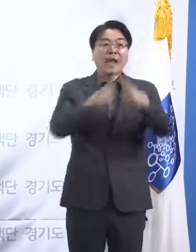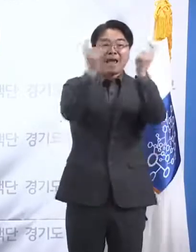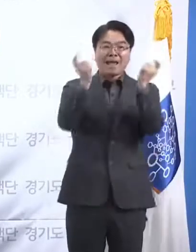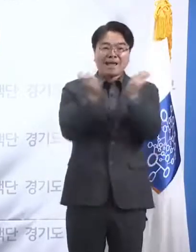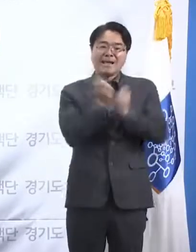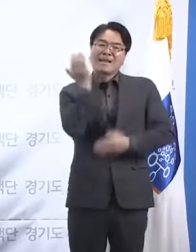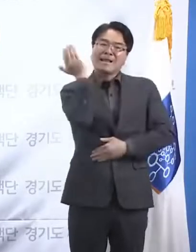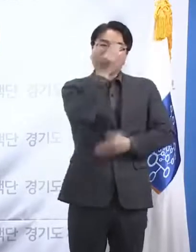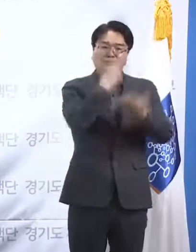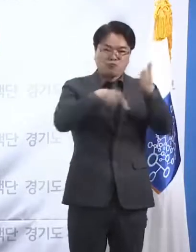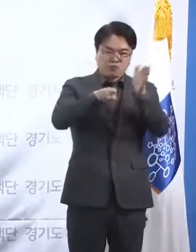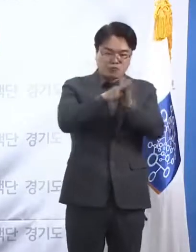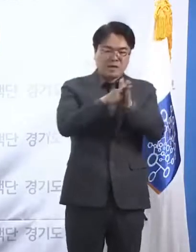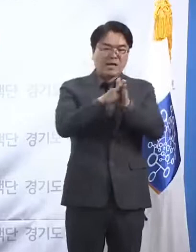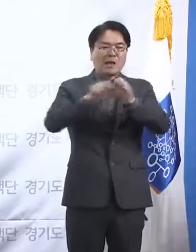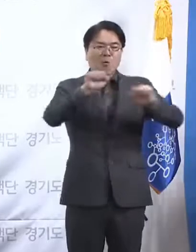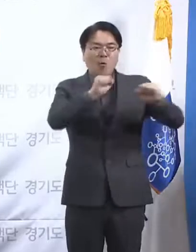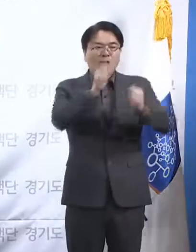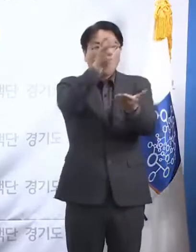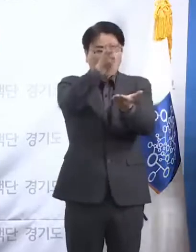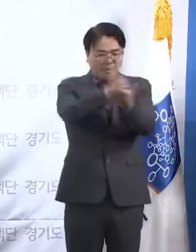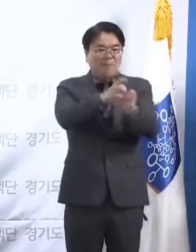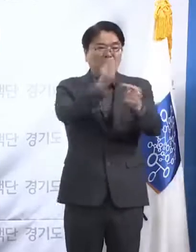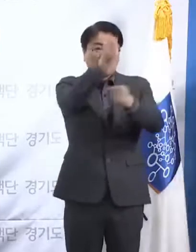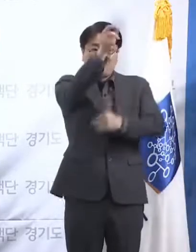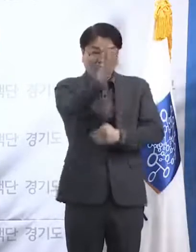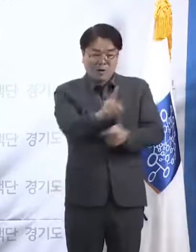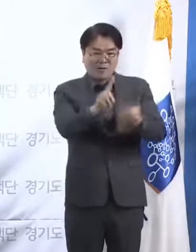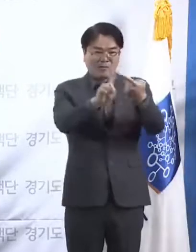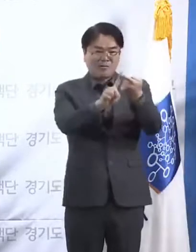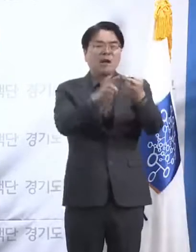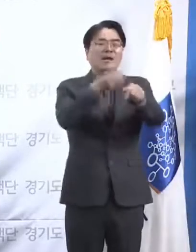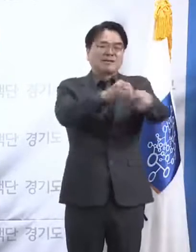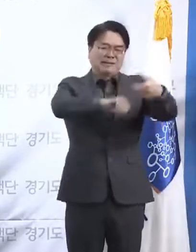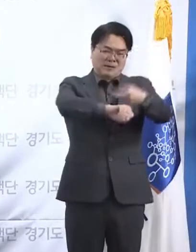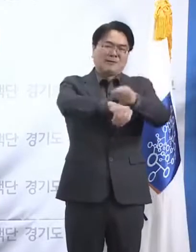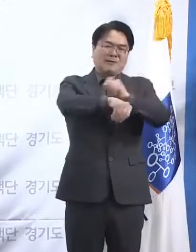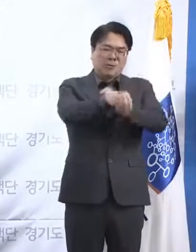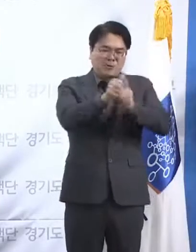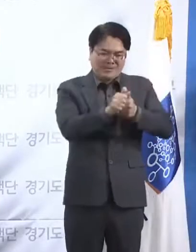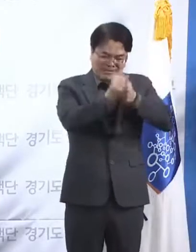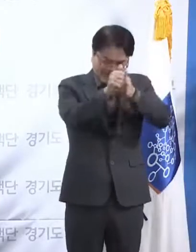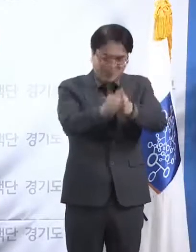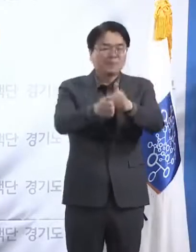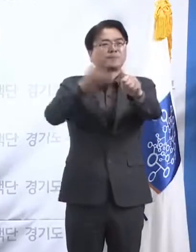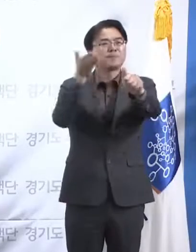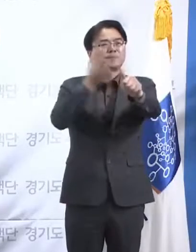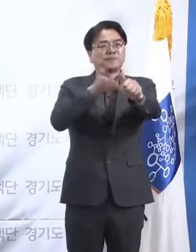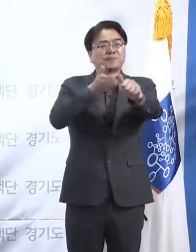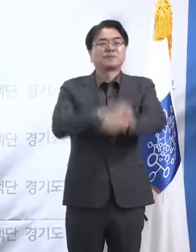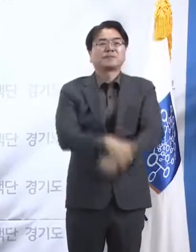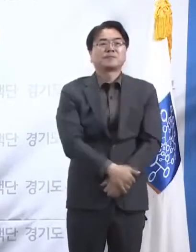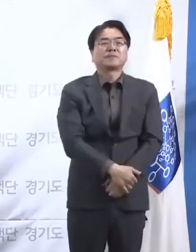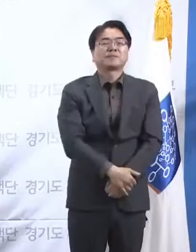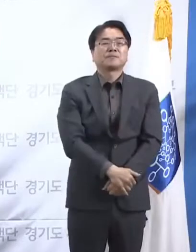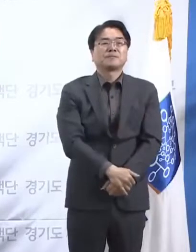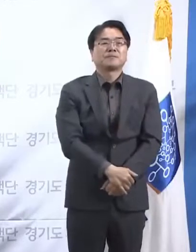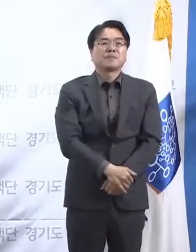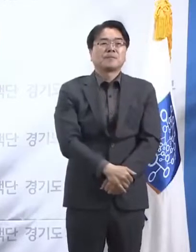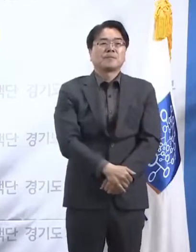방역 수칙을 비롯한 방역 당국의 방침에 적극적으로 협조해 주시기를 다시 한번